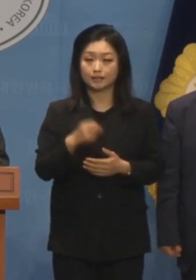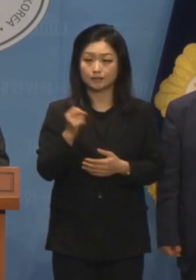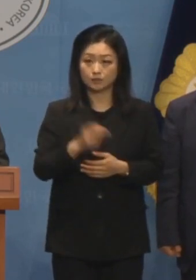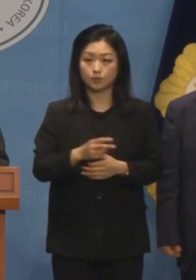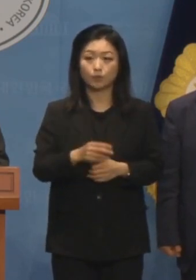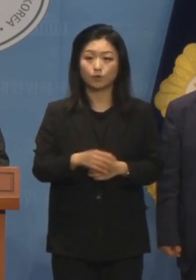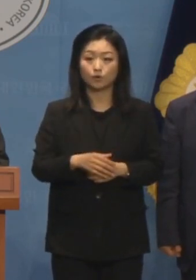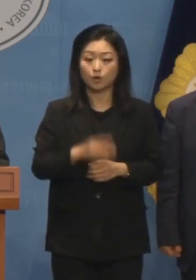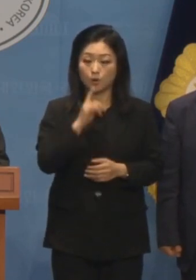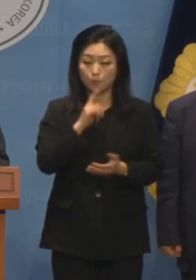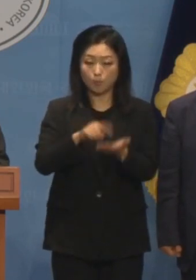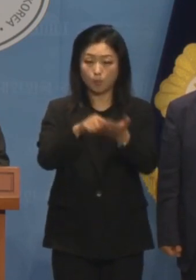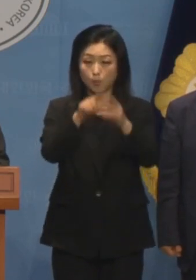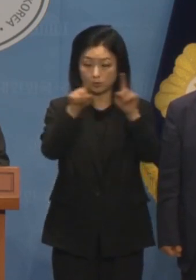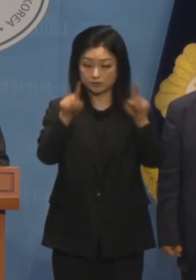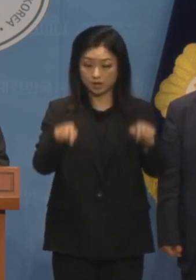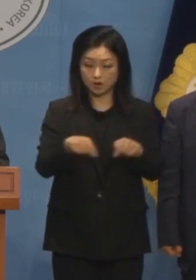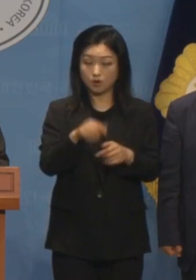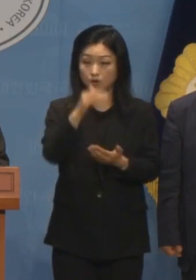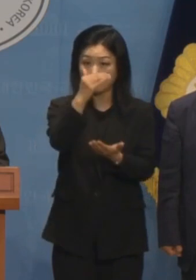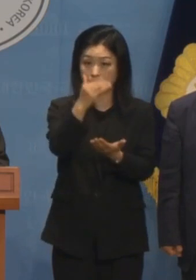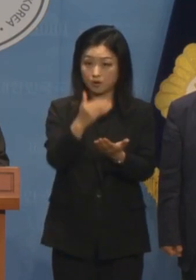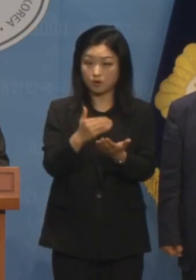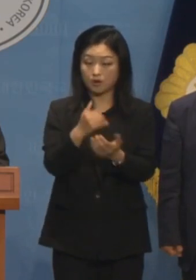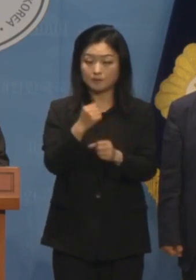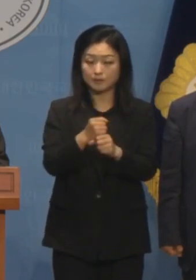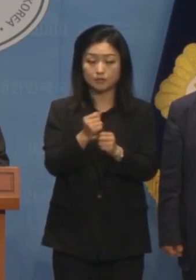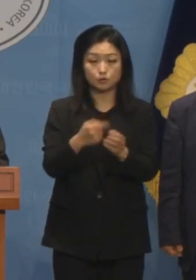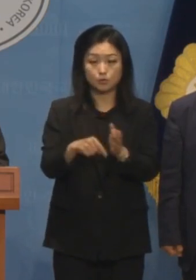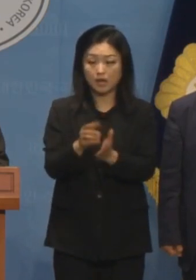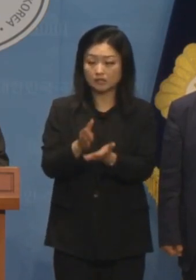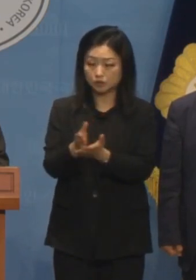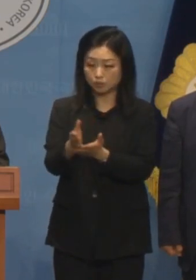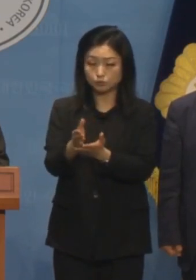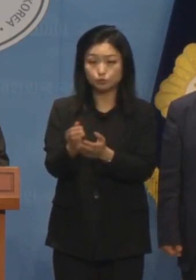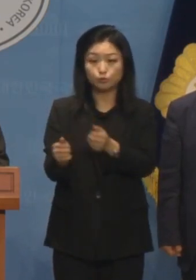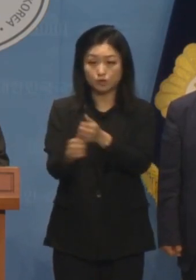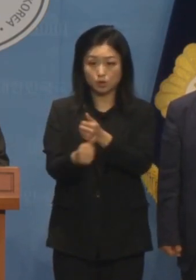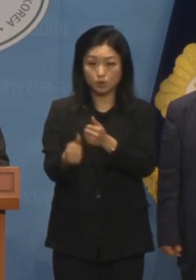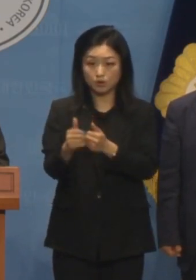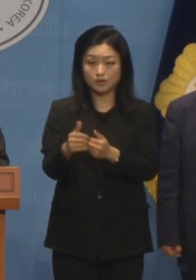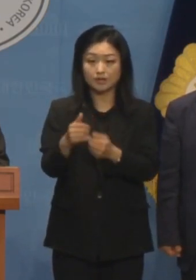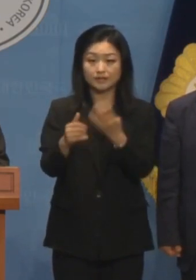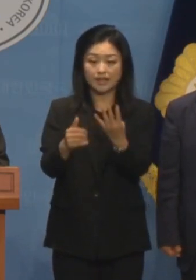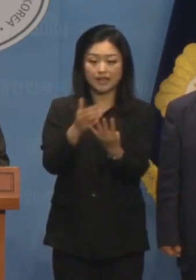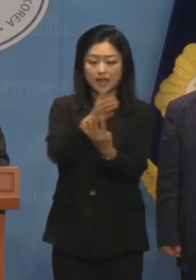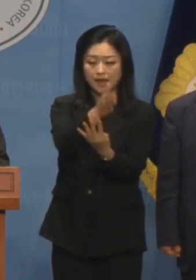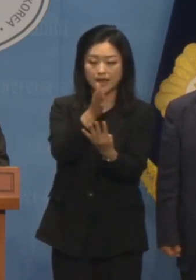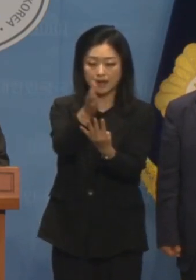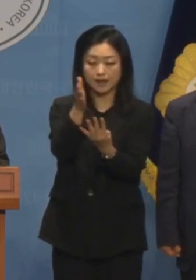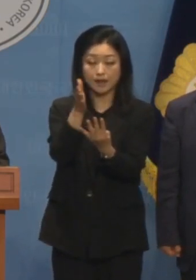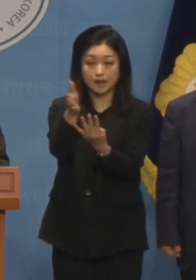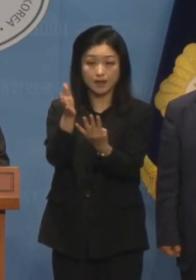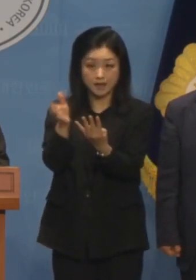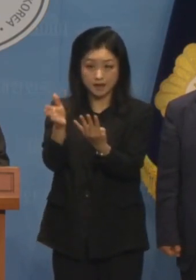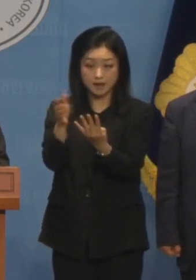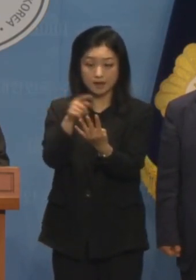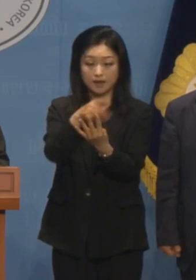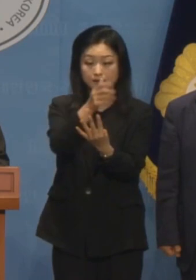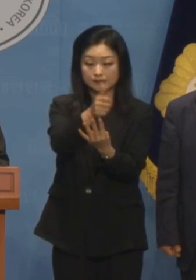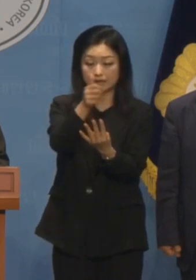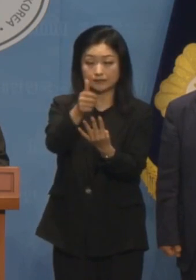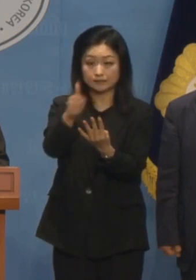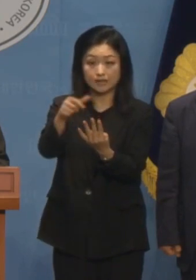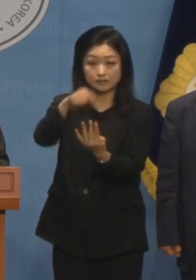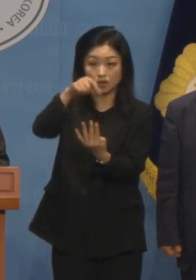아울러 보고서 전문위원회 이슈페이퍼 마련을 위해서 전문위는 4개의 분과를 구성했는데 분과위원장 선임